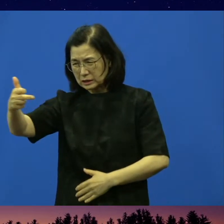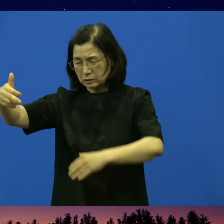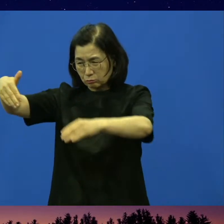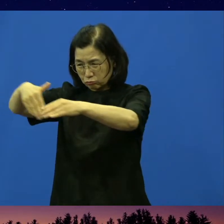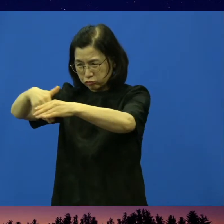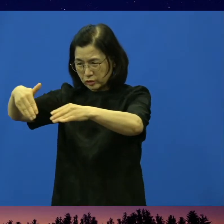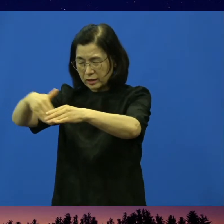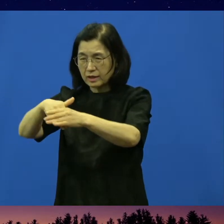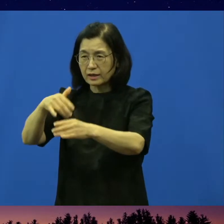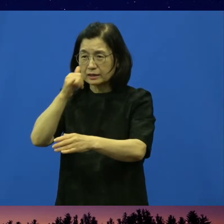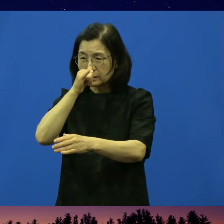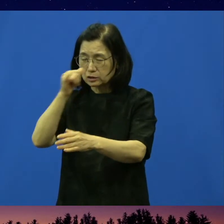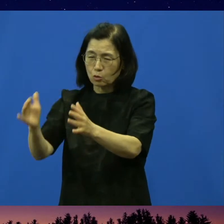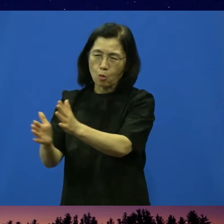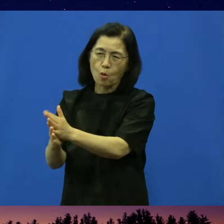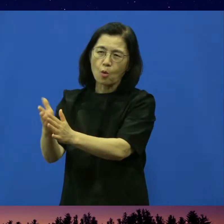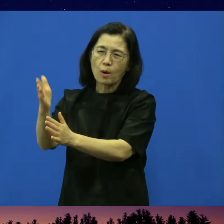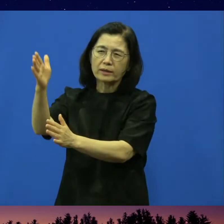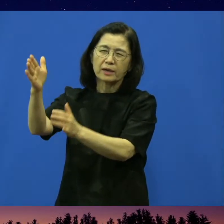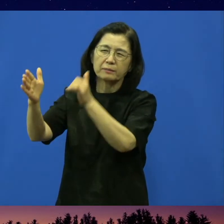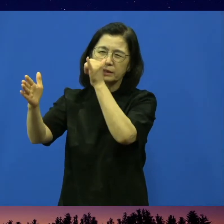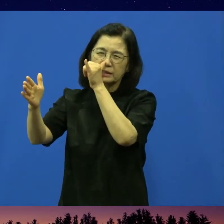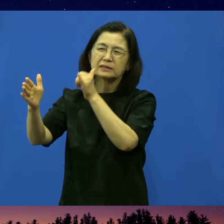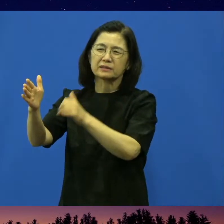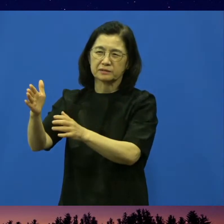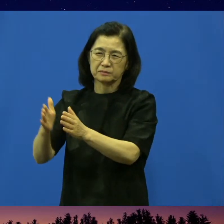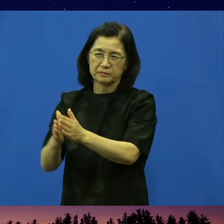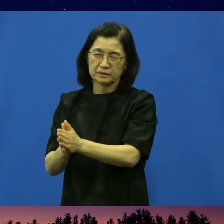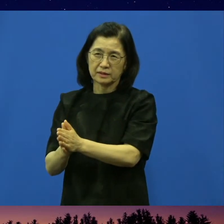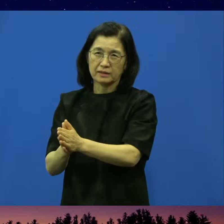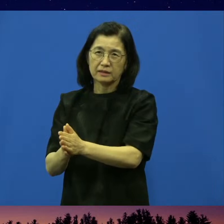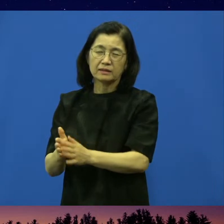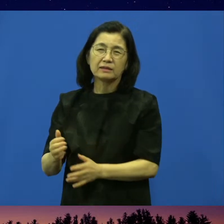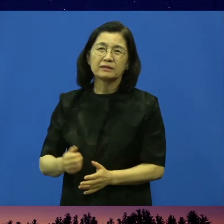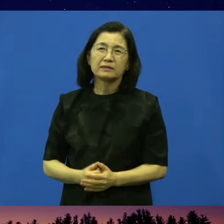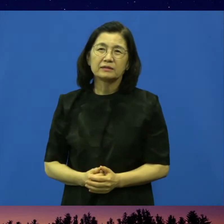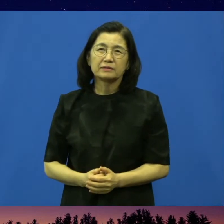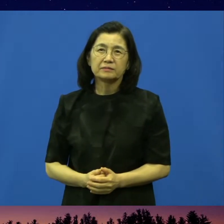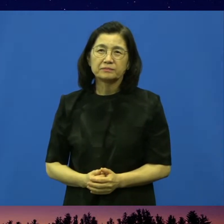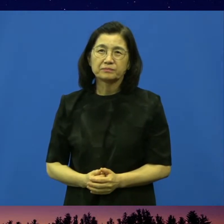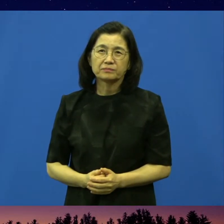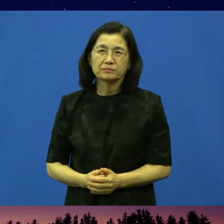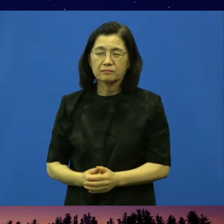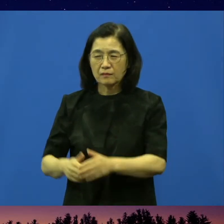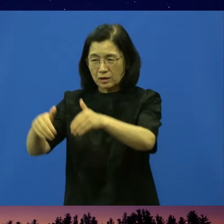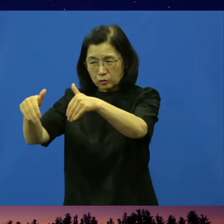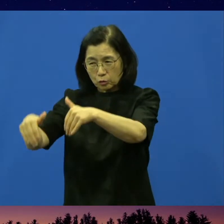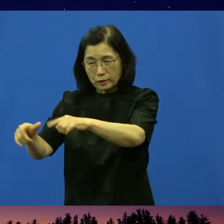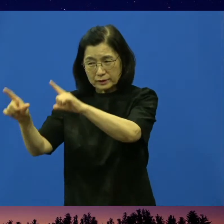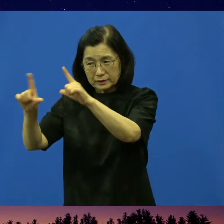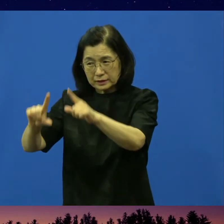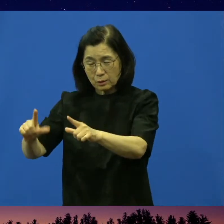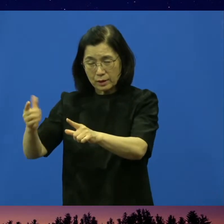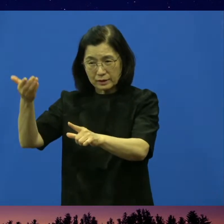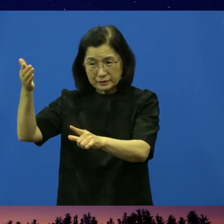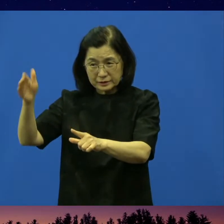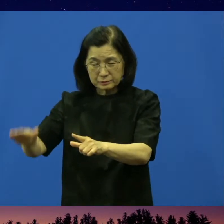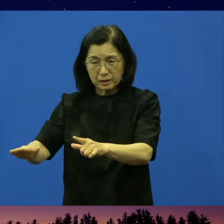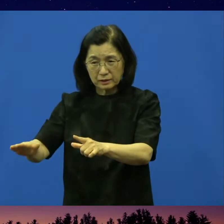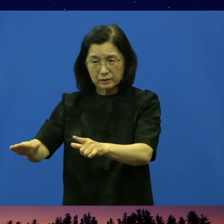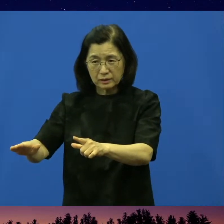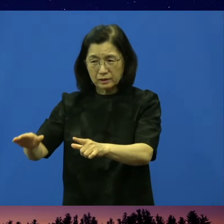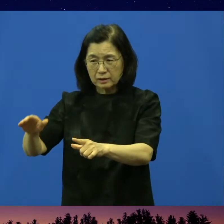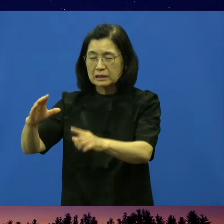세상에 그런 화려함들이 있었단 말이에요. 물론 그것이 자기들 것이 아니지만, 노예로 살았지만